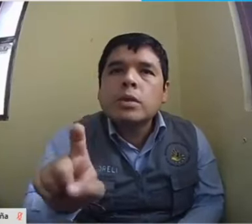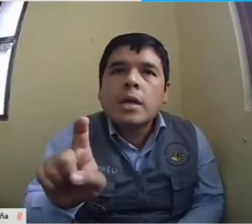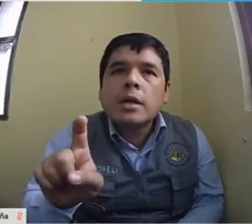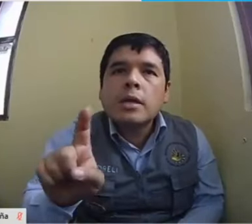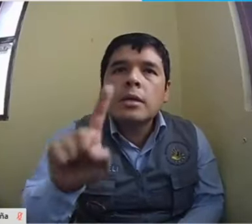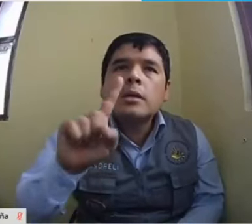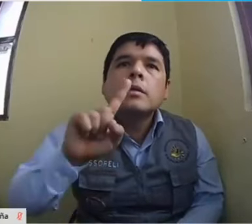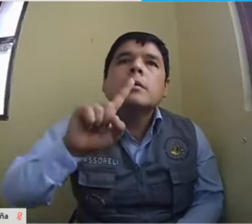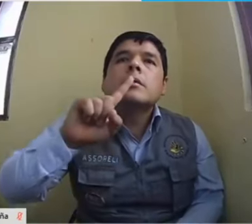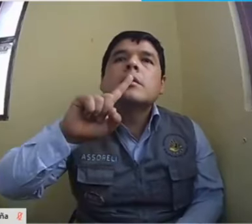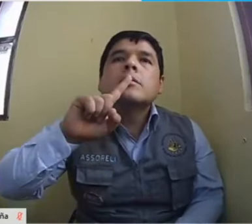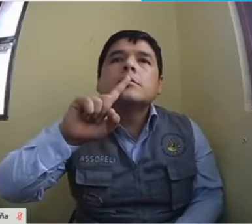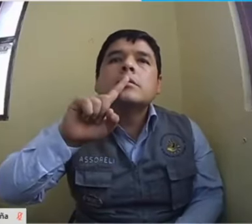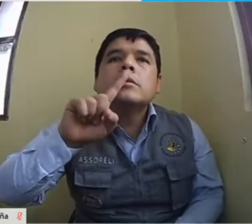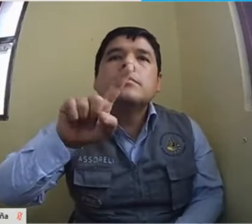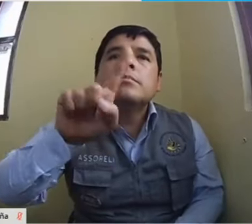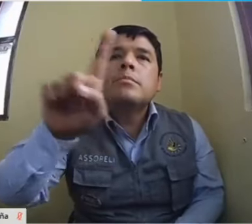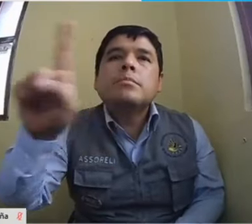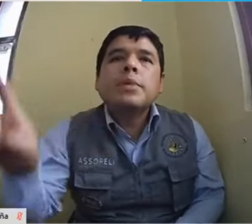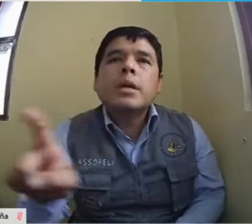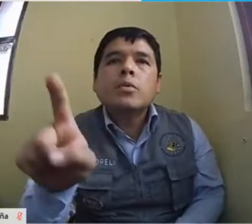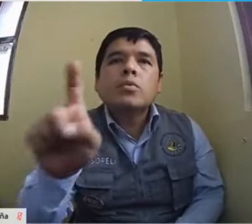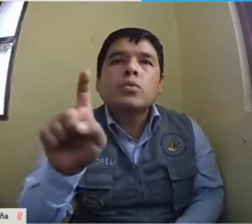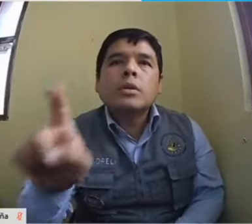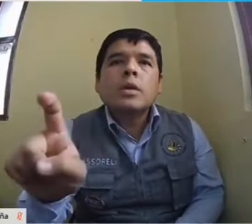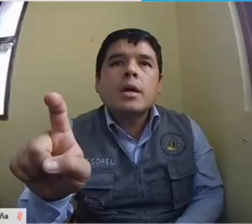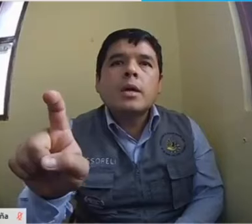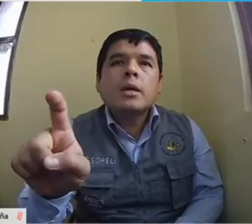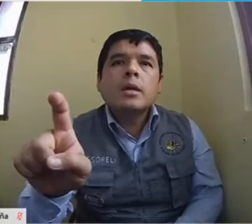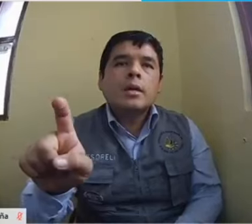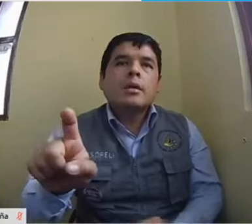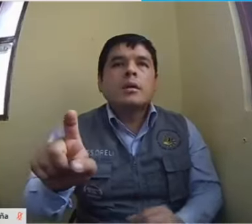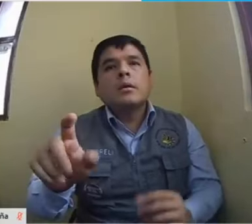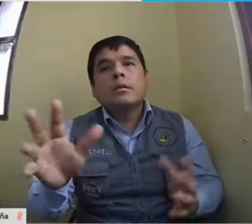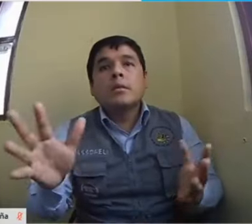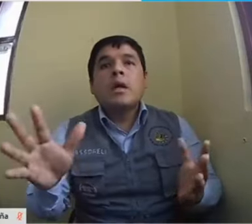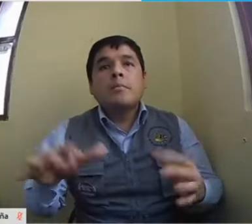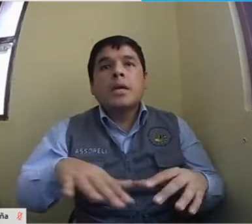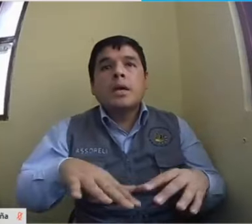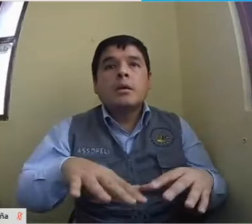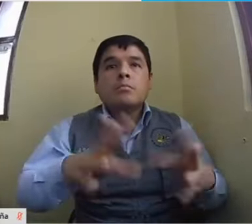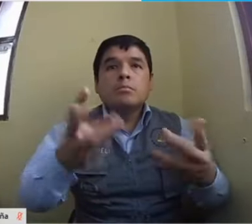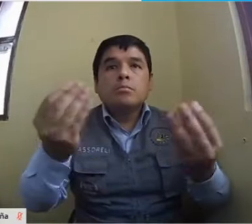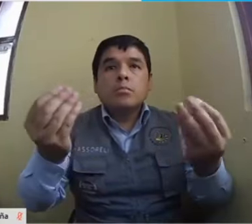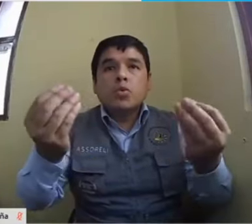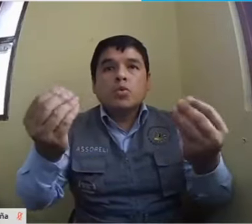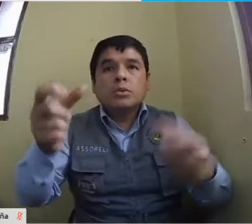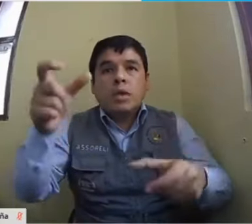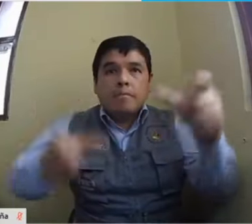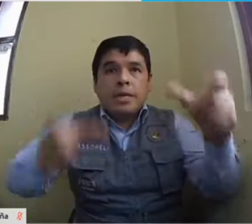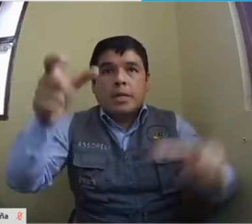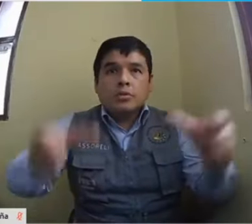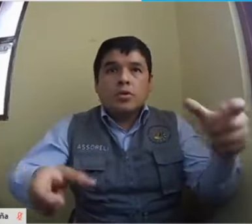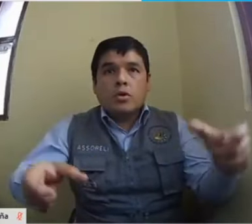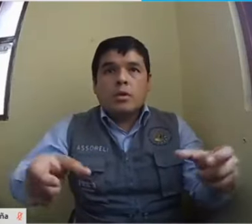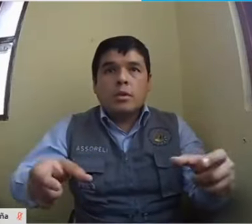La seña de pregunta es haciendo con el índice el signo de interrogación. Esa es pregunta. Si son